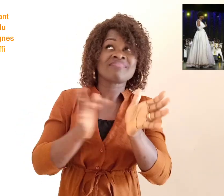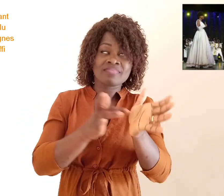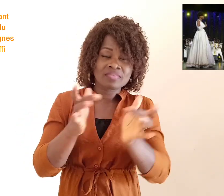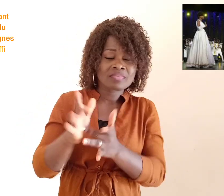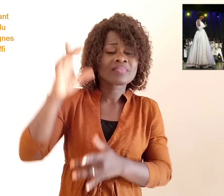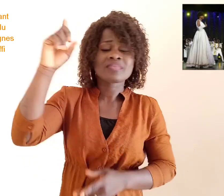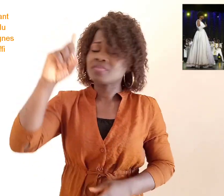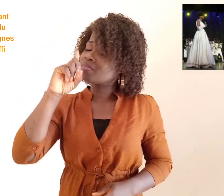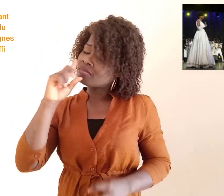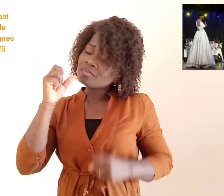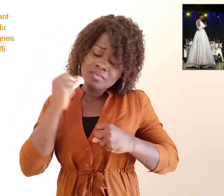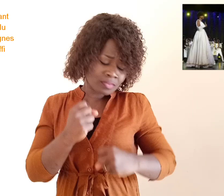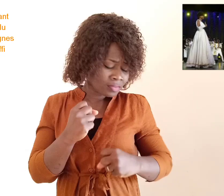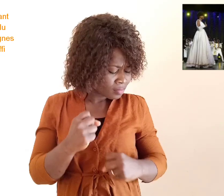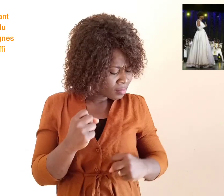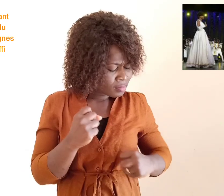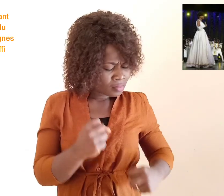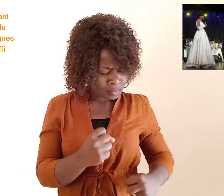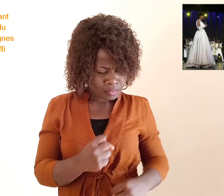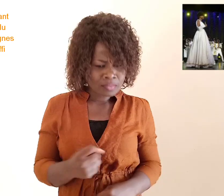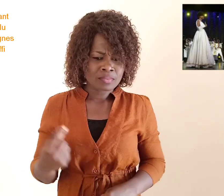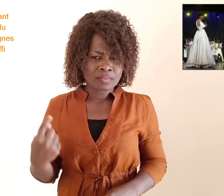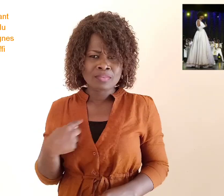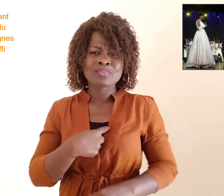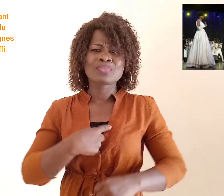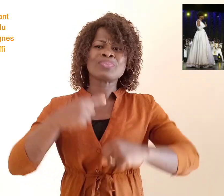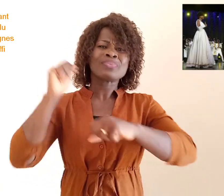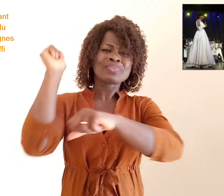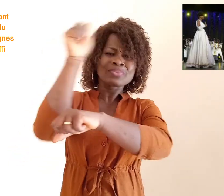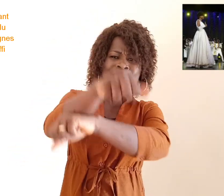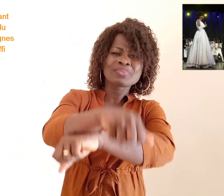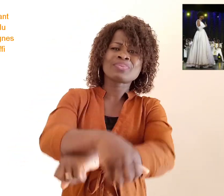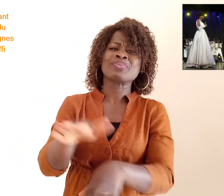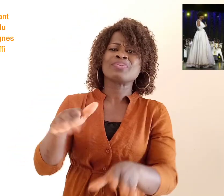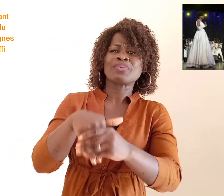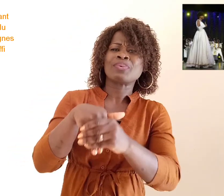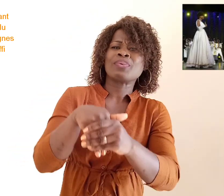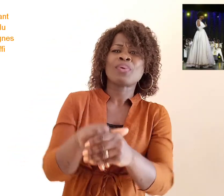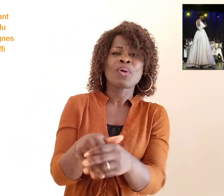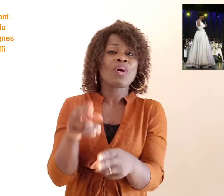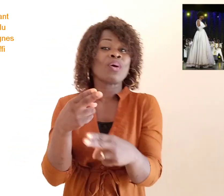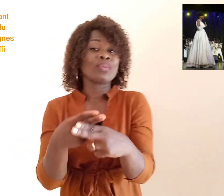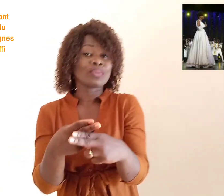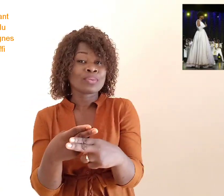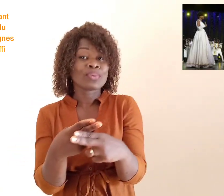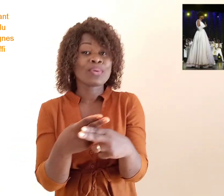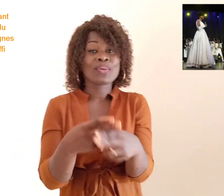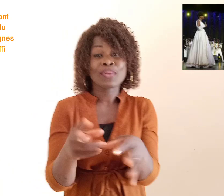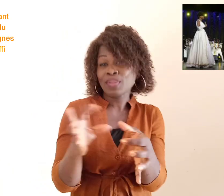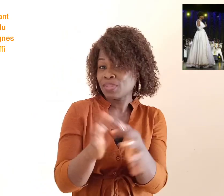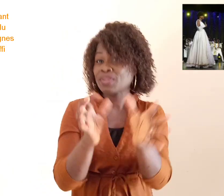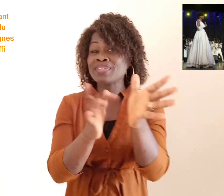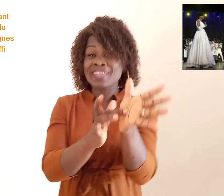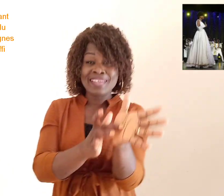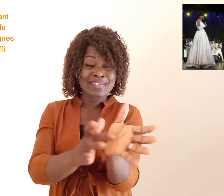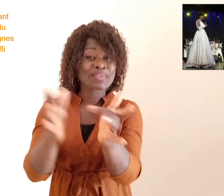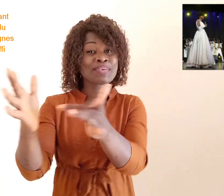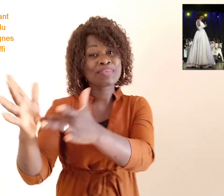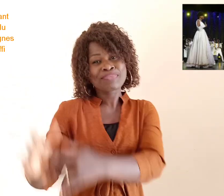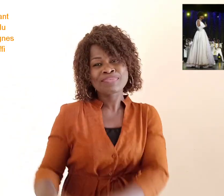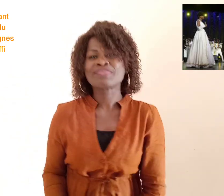Jésus, tu es puissant Chante avec moi Fions fond dans le nom de